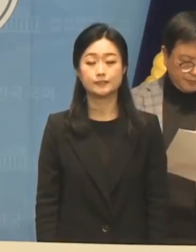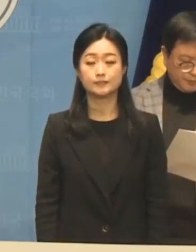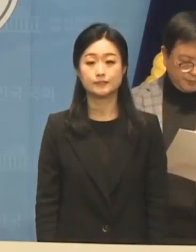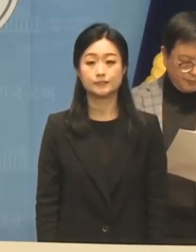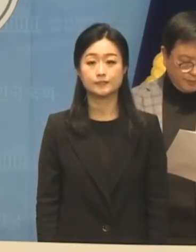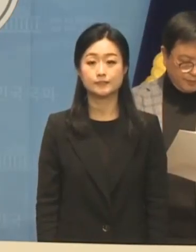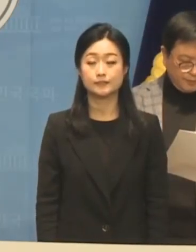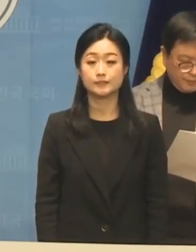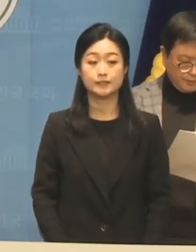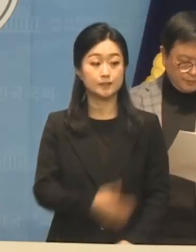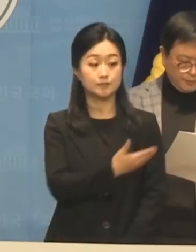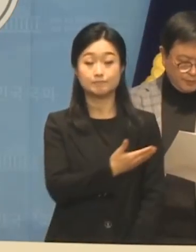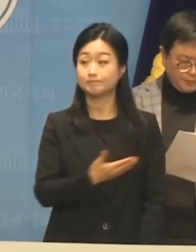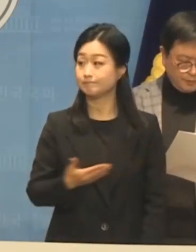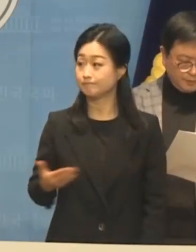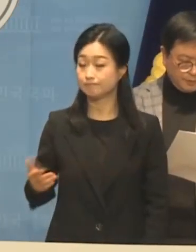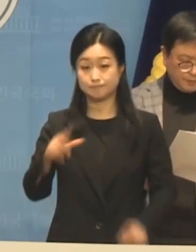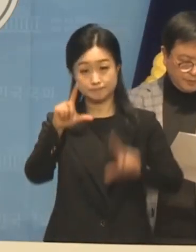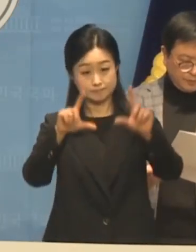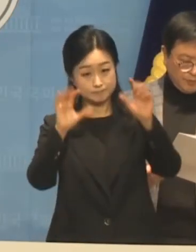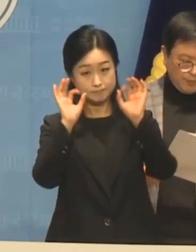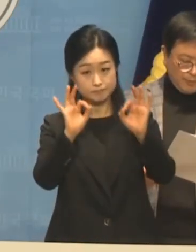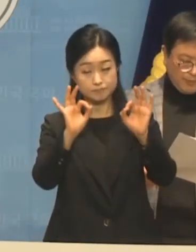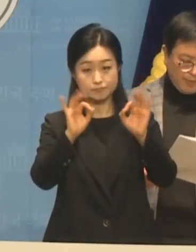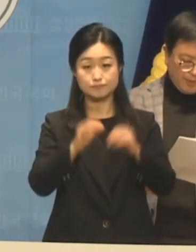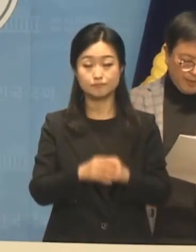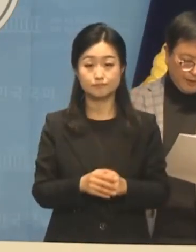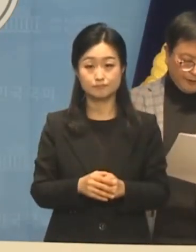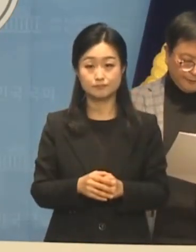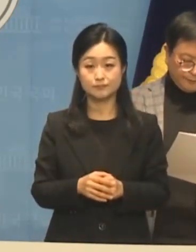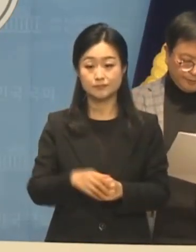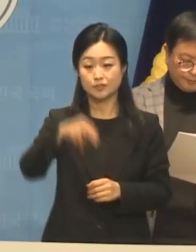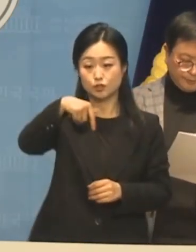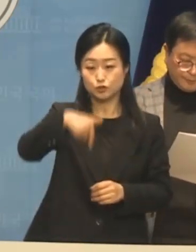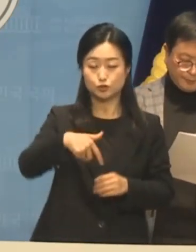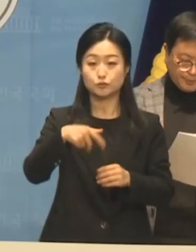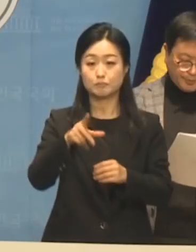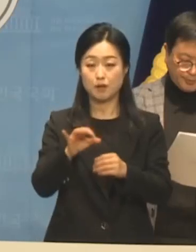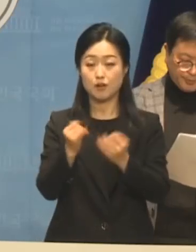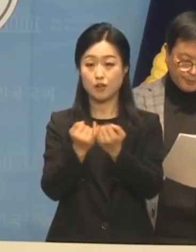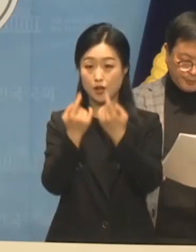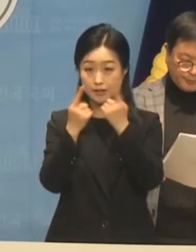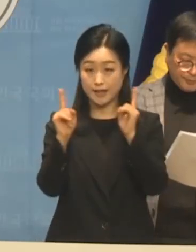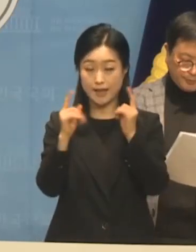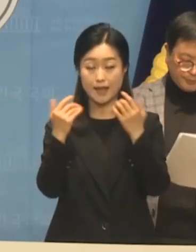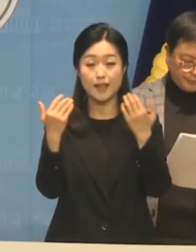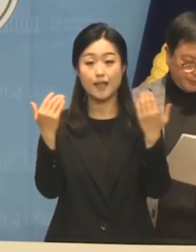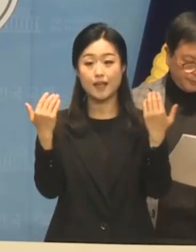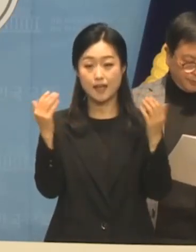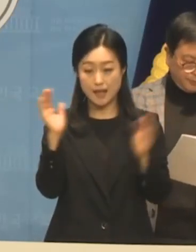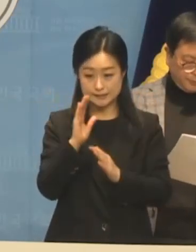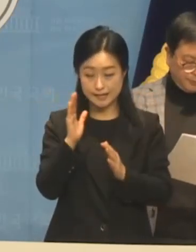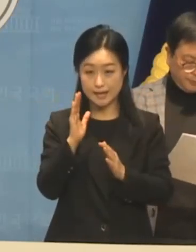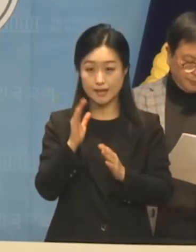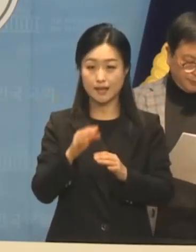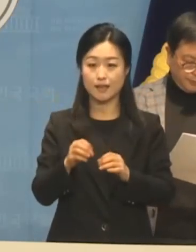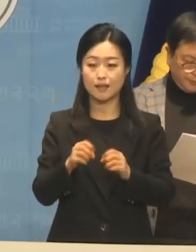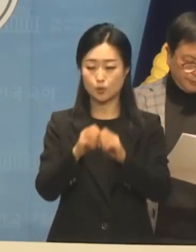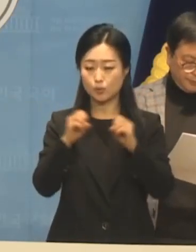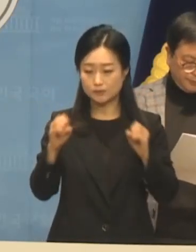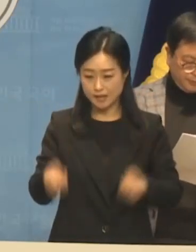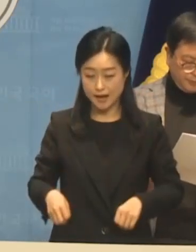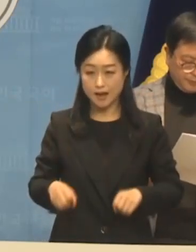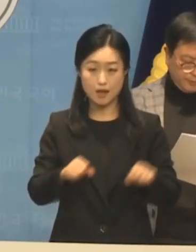한편 우리는 일련의 사태를 통해 숙명여대 학생과 동문이 보여준 자발적이고 의로운